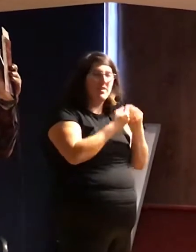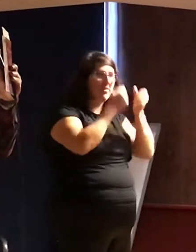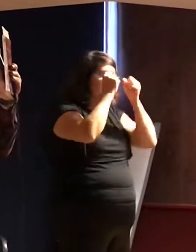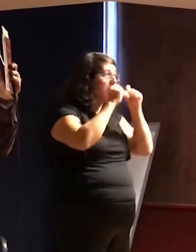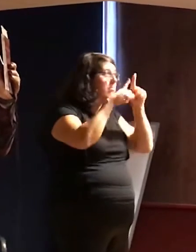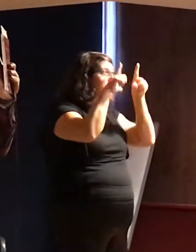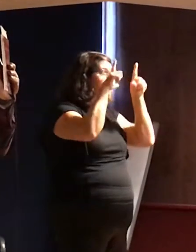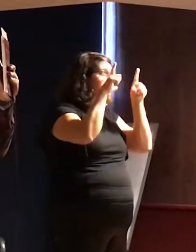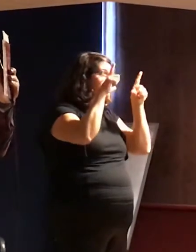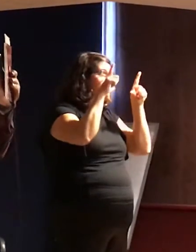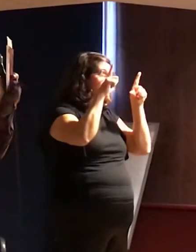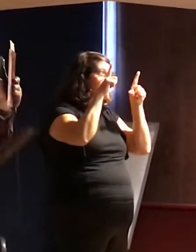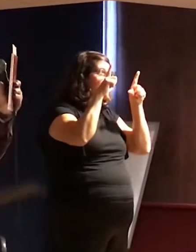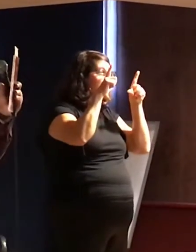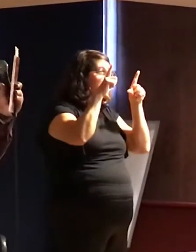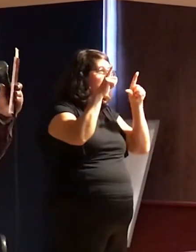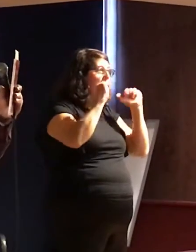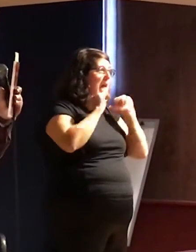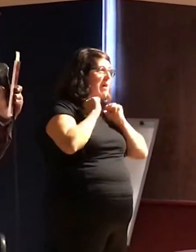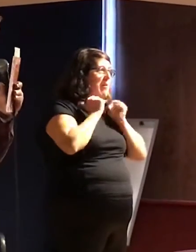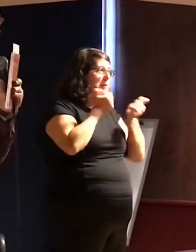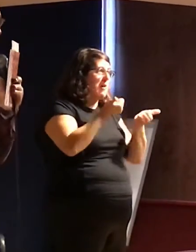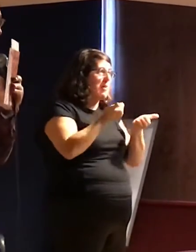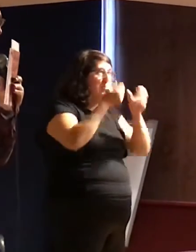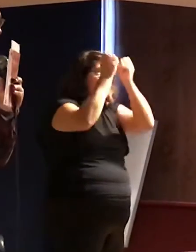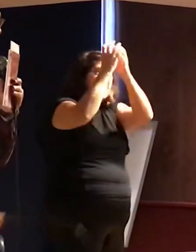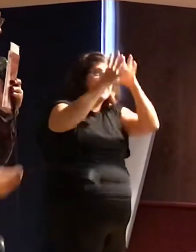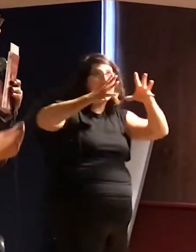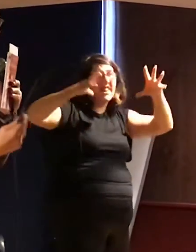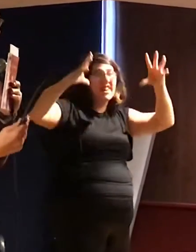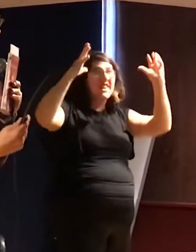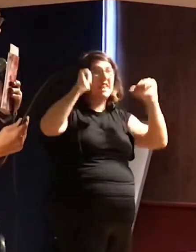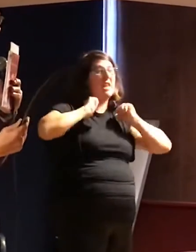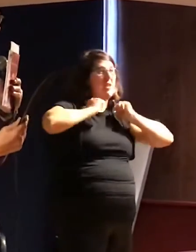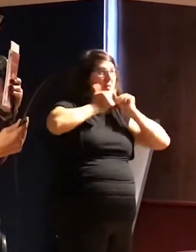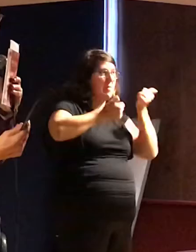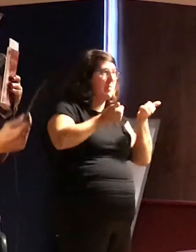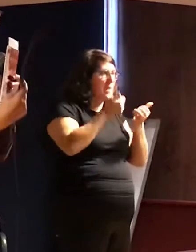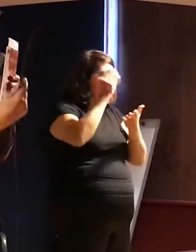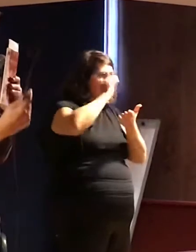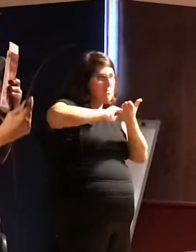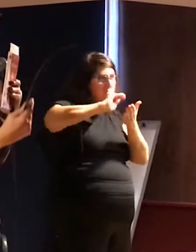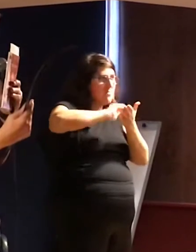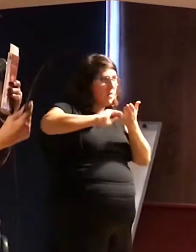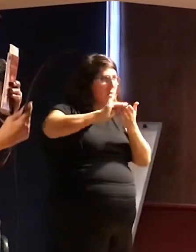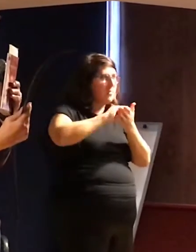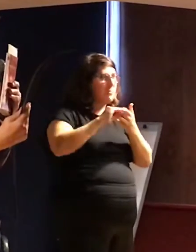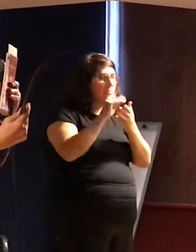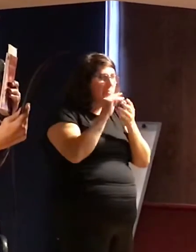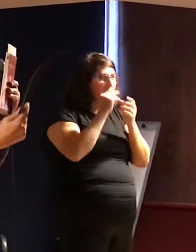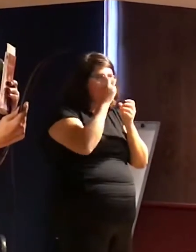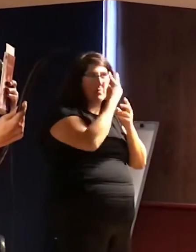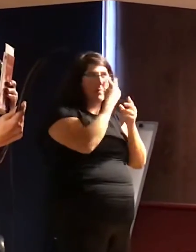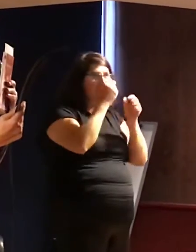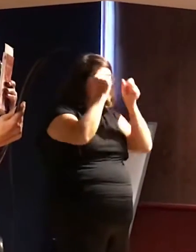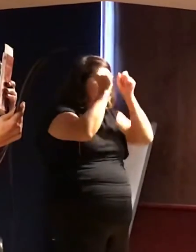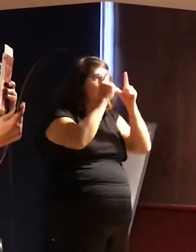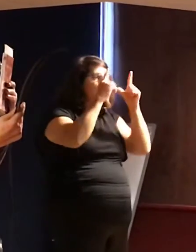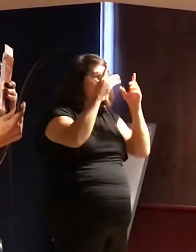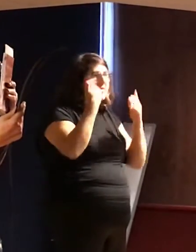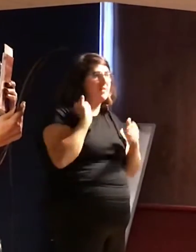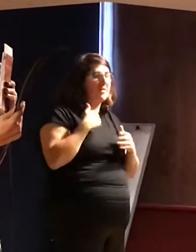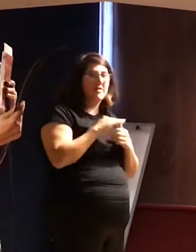Begia zabaldu eta hasiko dira ametsak. Ametsak idazten, ametsaren begiak esnatuta.